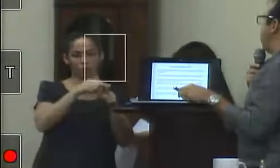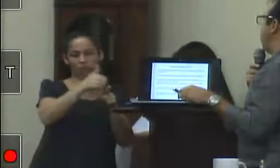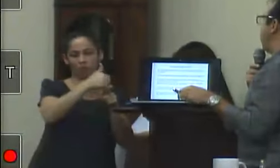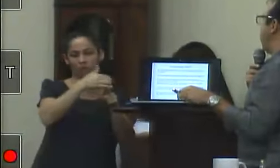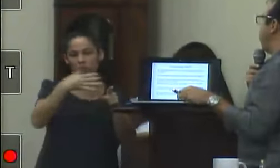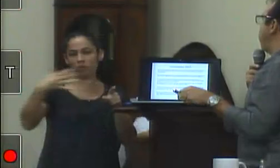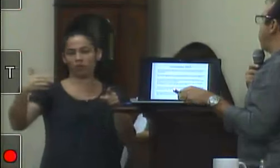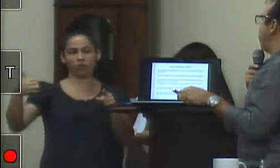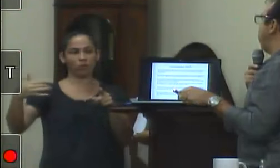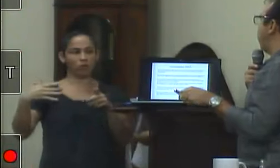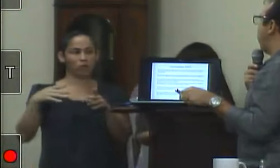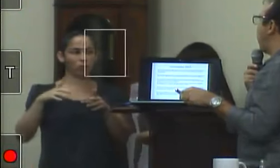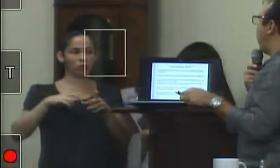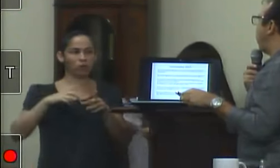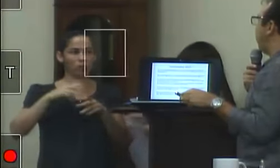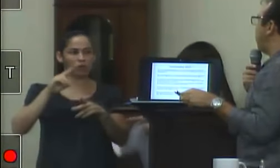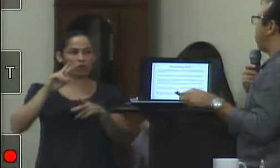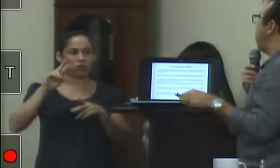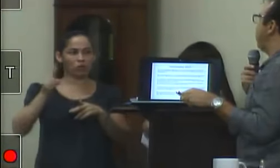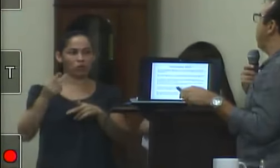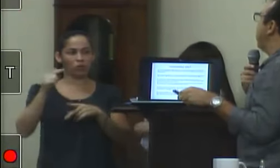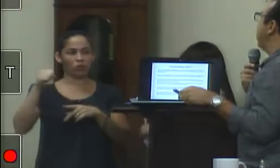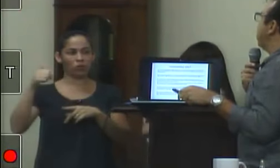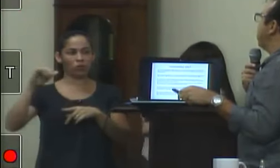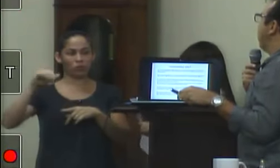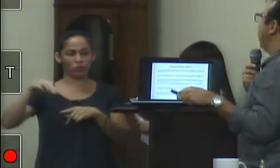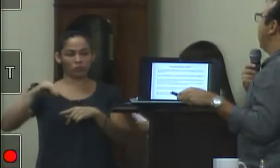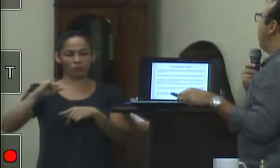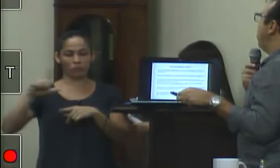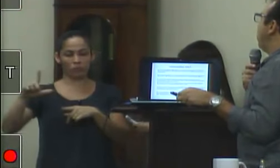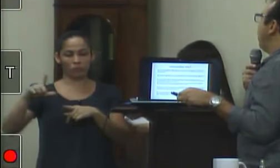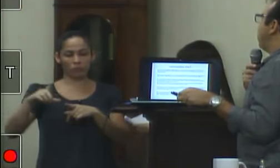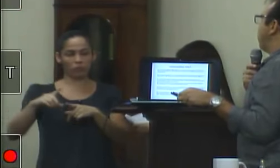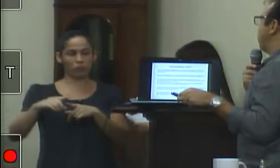quadrimestre, nós tivemos 2.134 internações, sendo